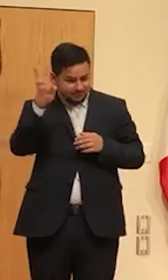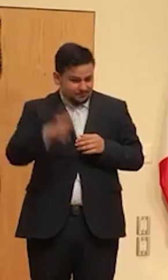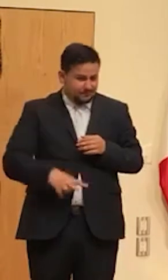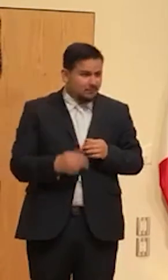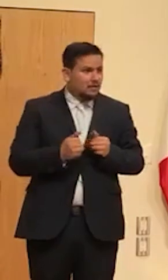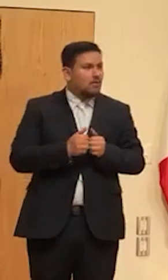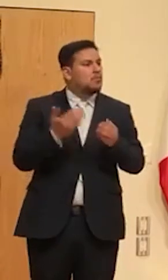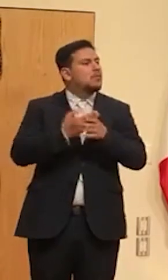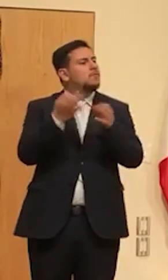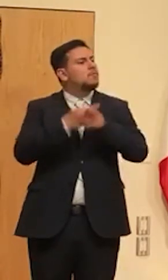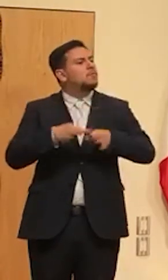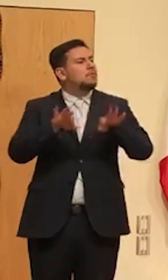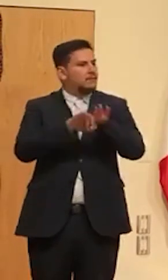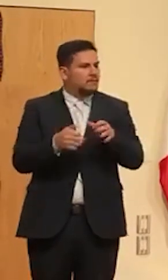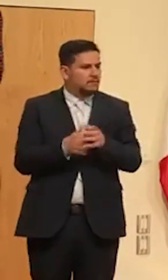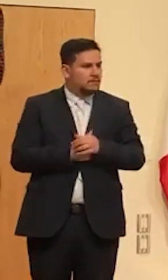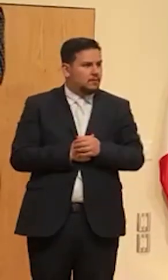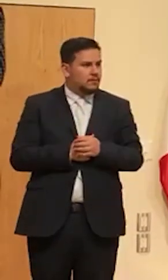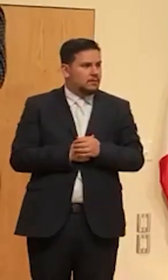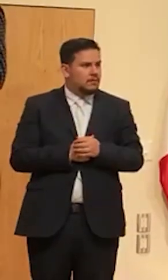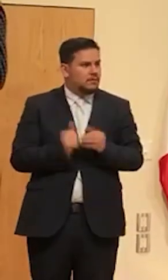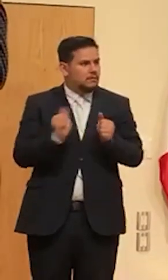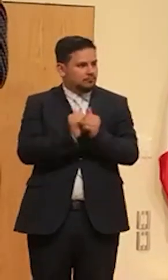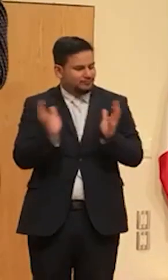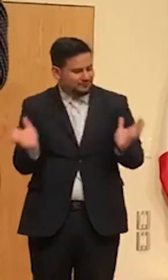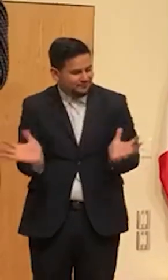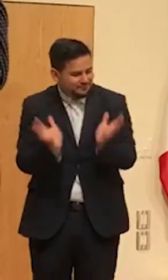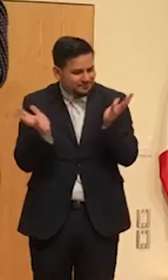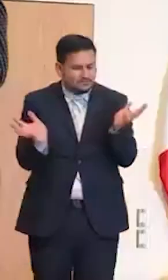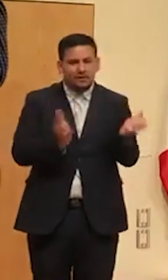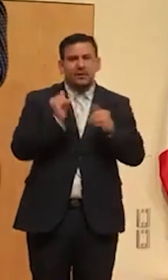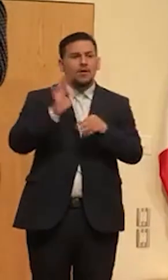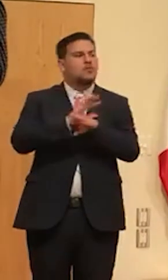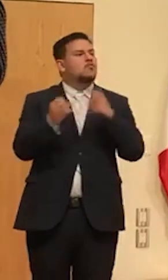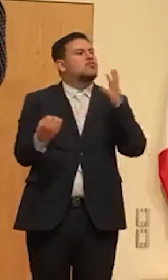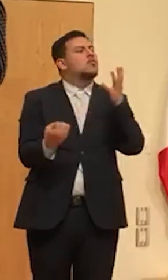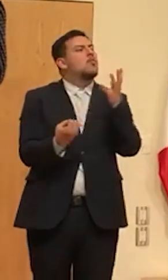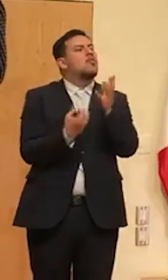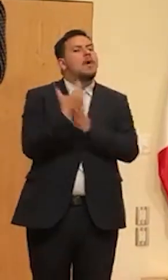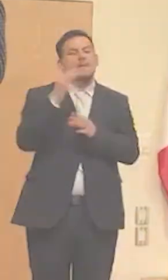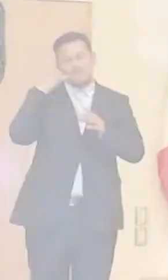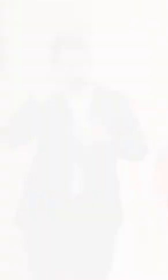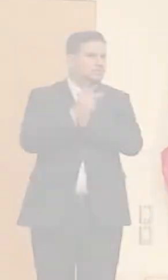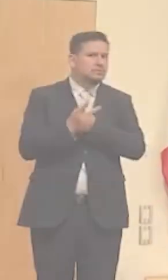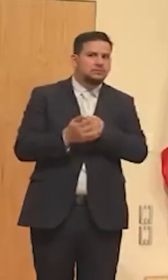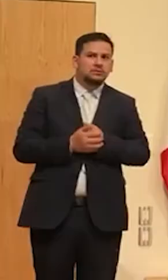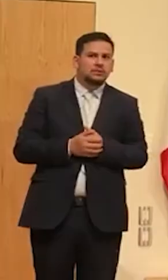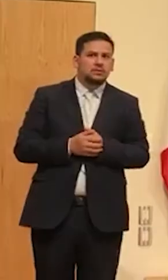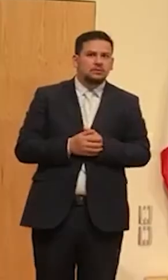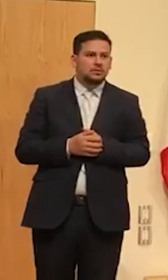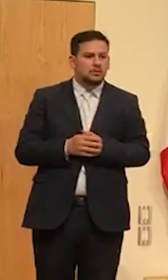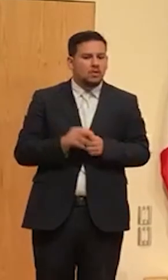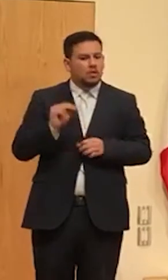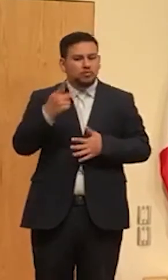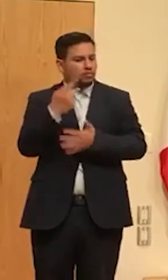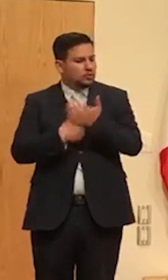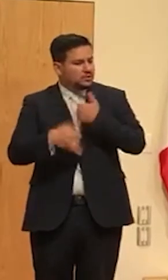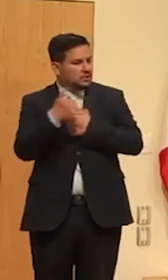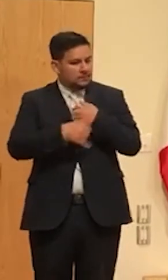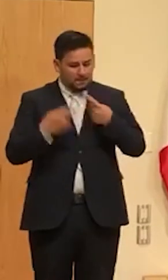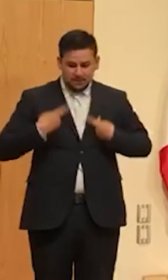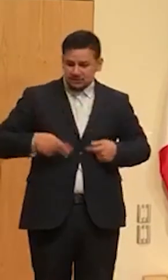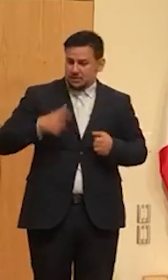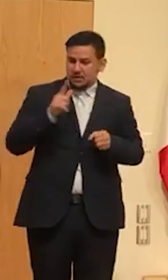ruta indispensable para dar impulso a una nueva manera de gobernar. Esto no es un proyecto